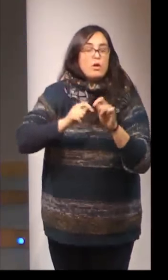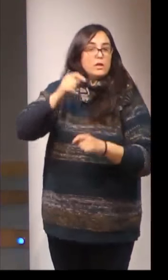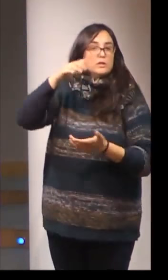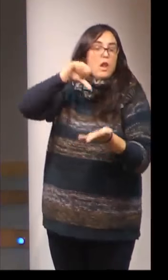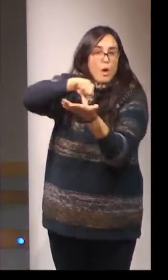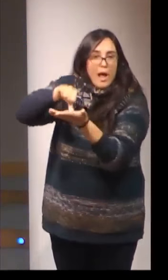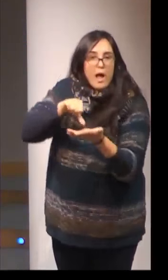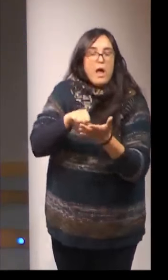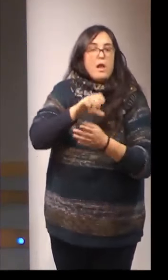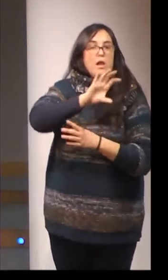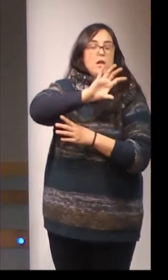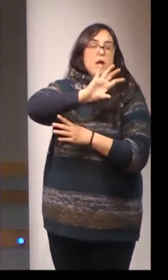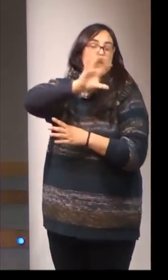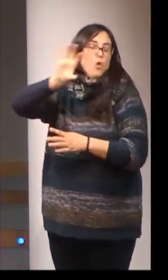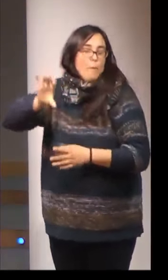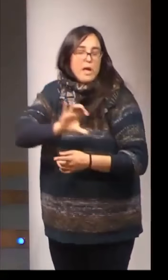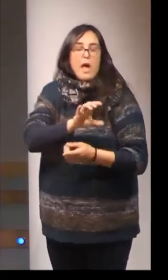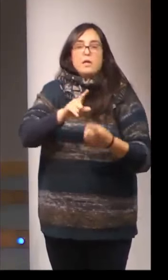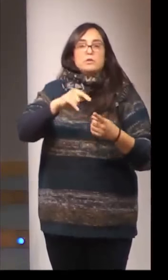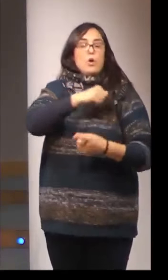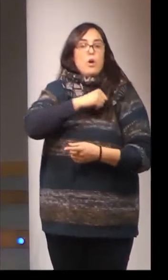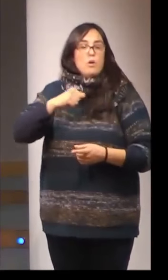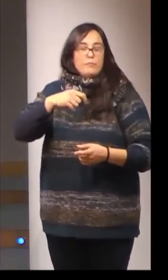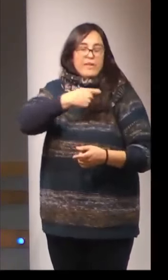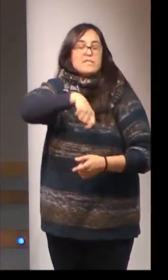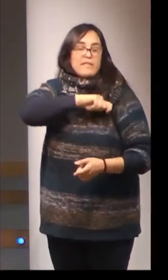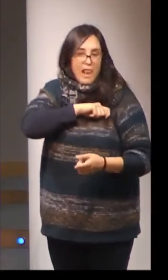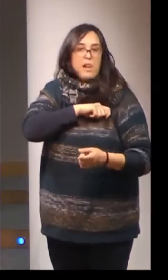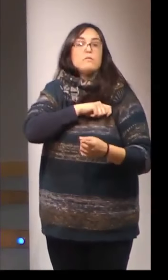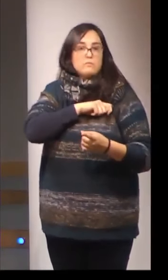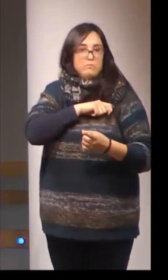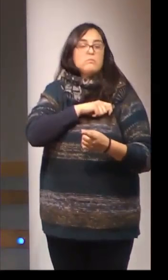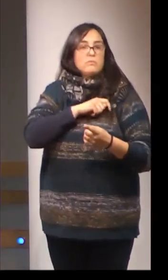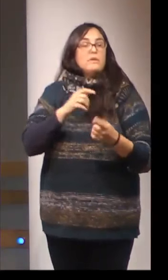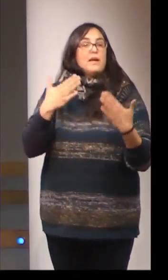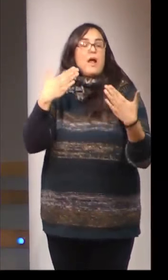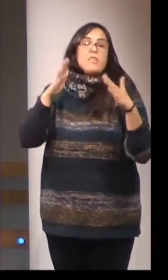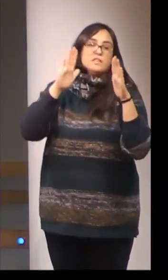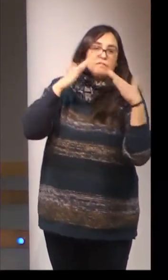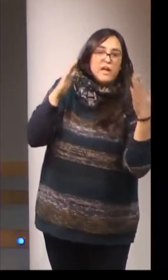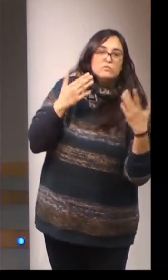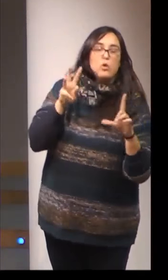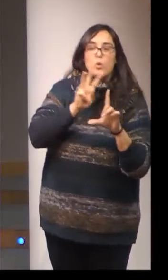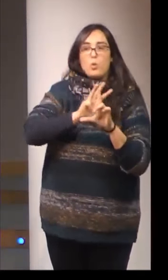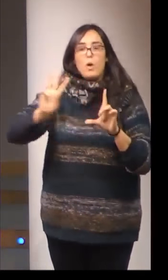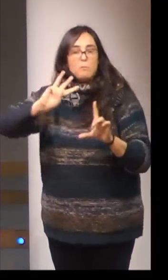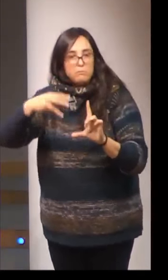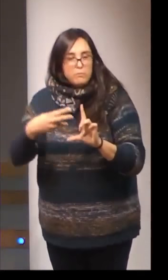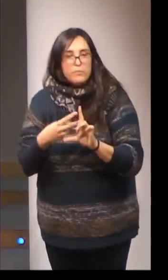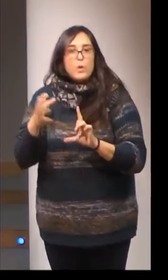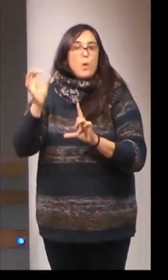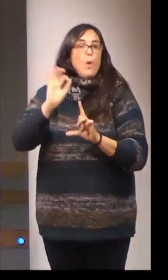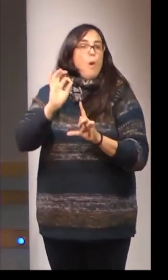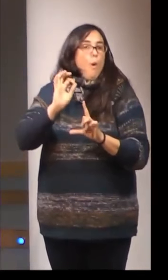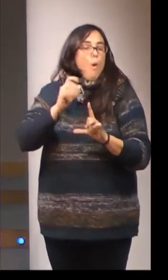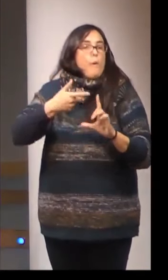se contacta con las asociaciones locales, autonómicas, estatales, gracias a las redes sociales